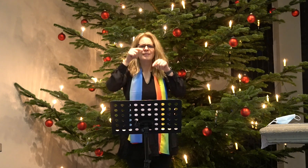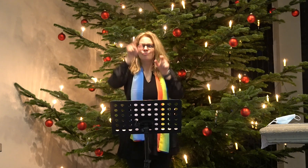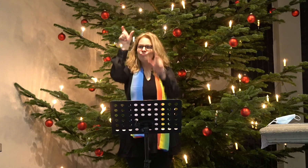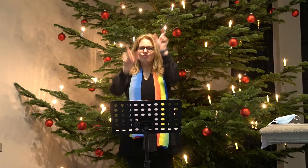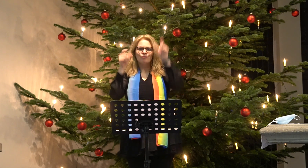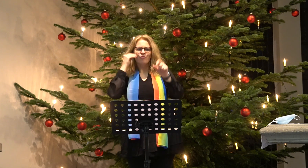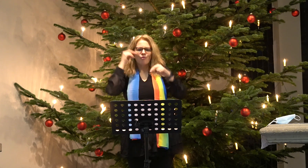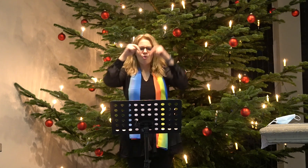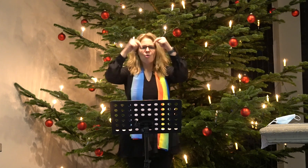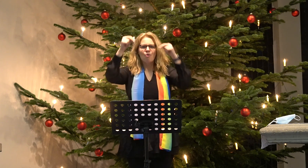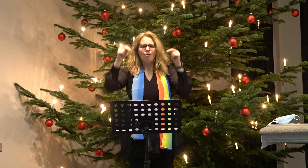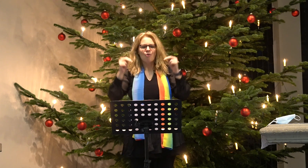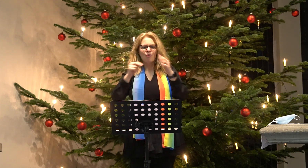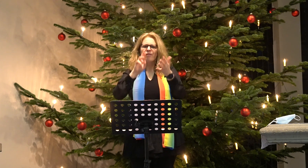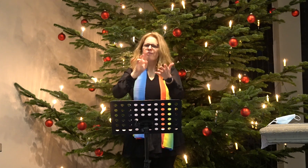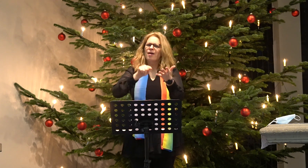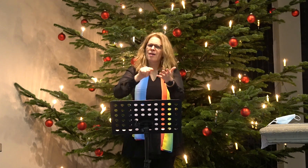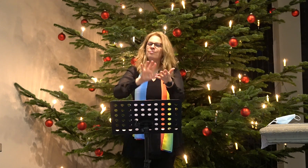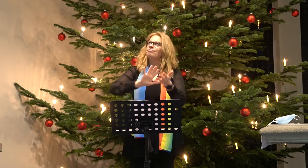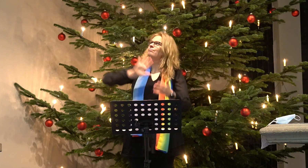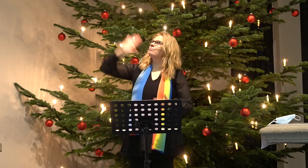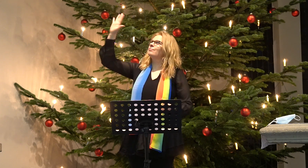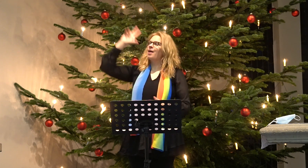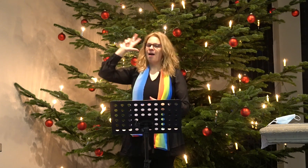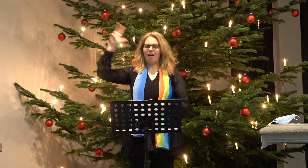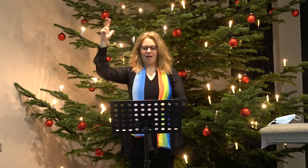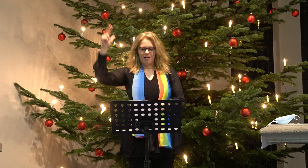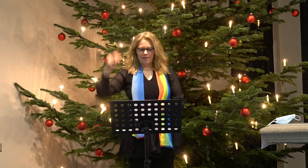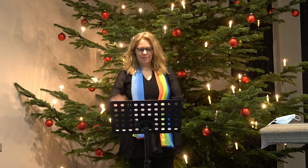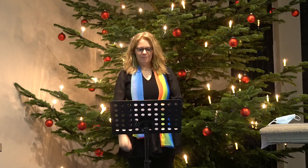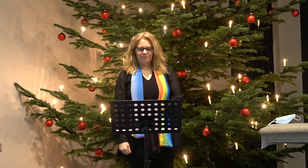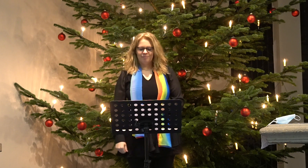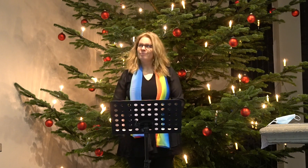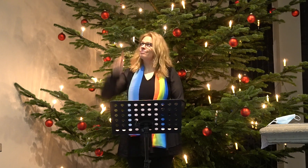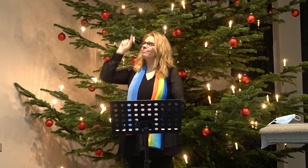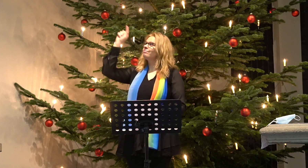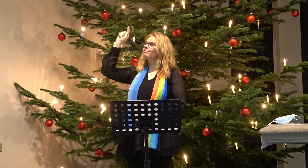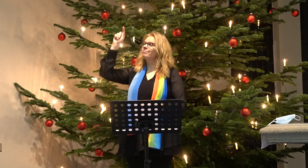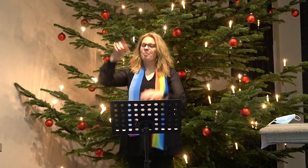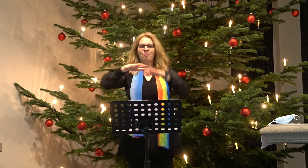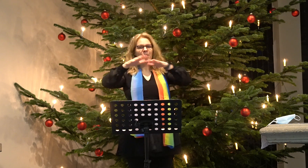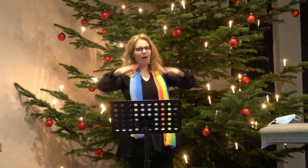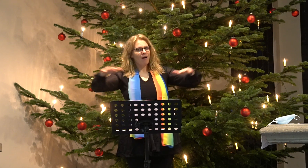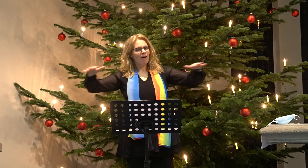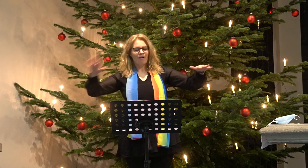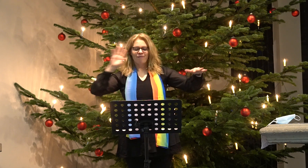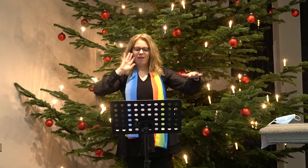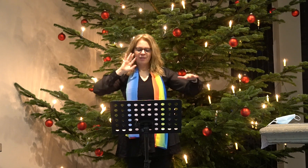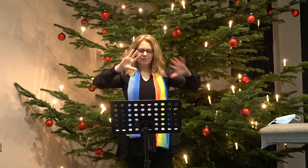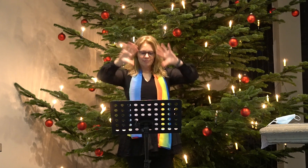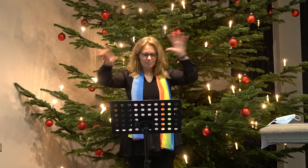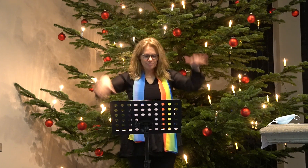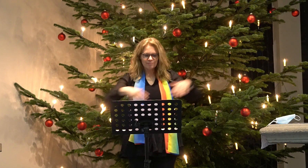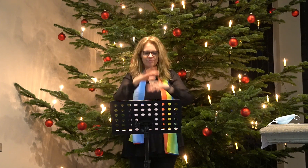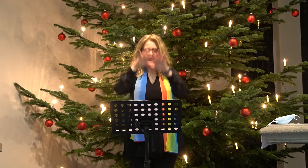Die Erde und alles, was darin ist, der Erdkreis, sie gehört dem Herrn.